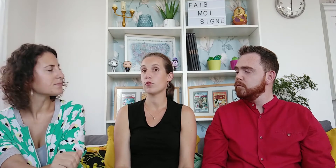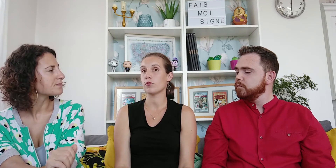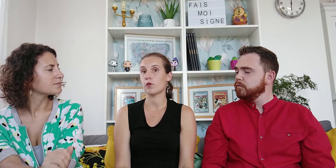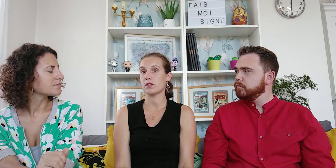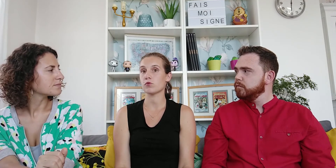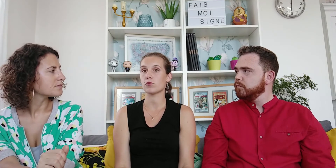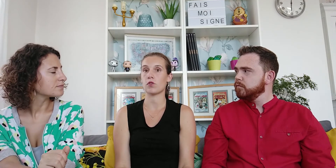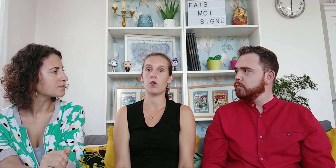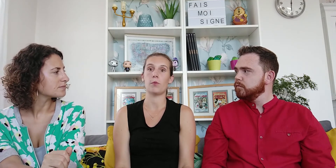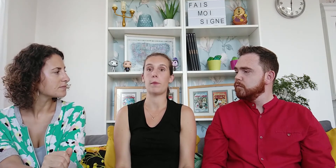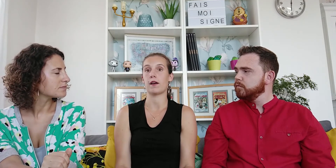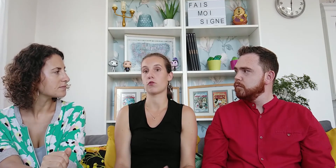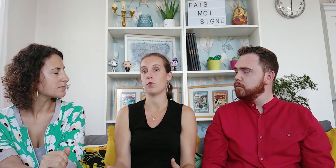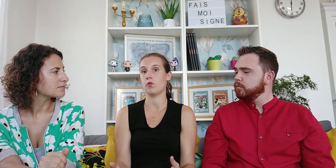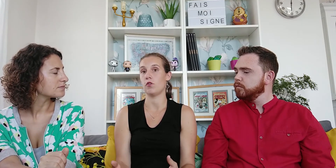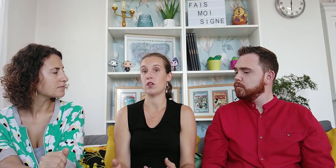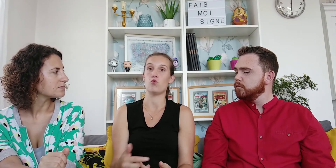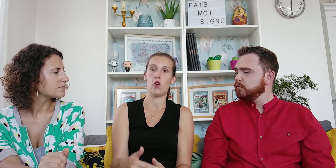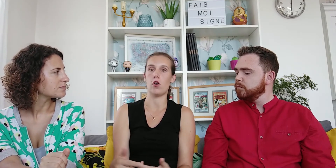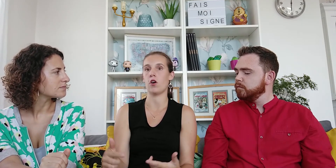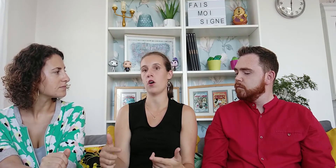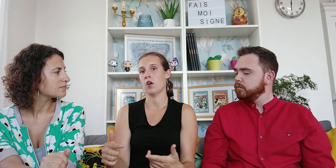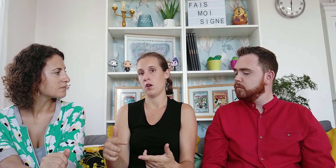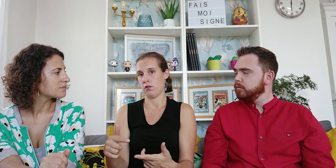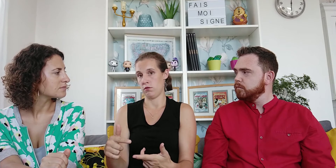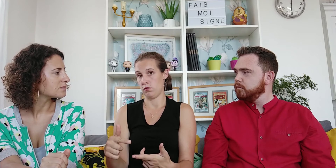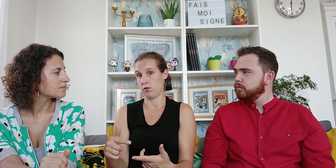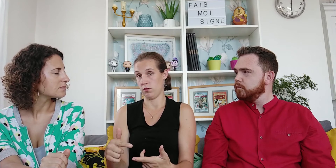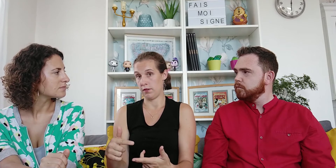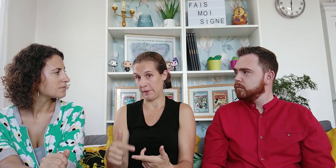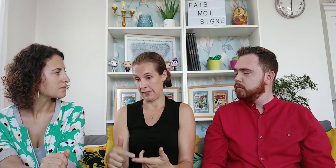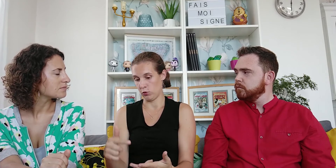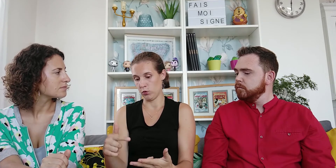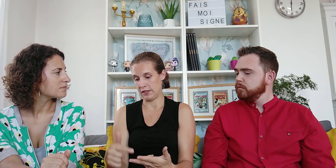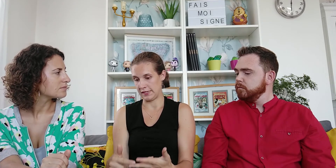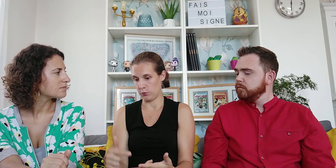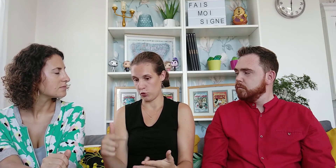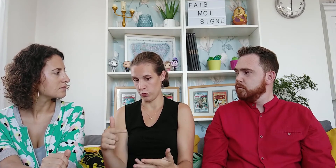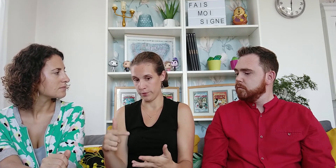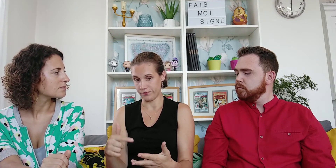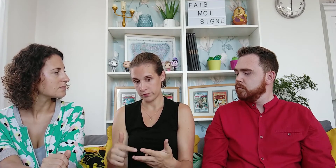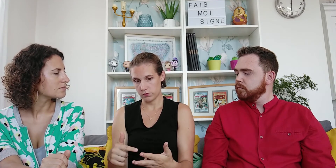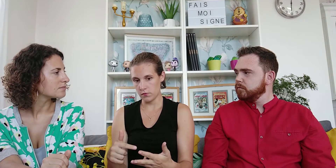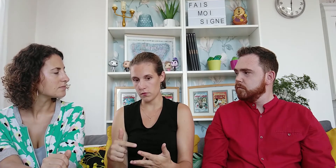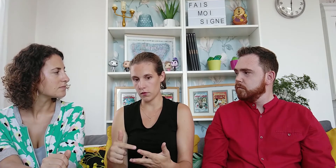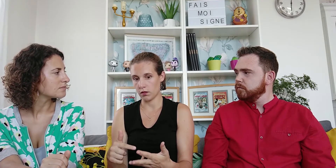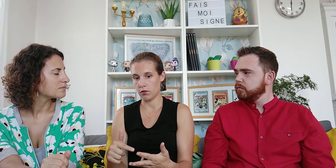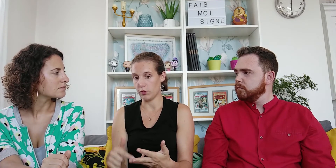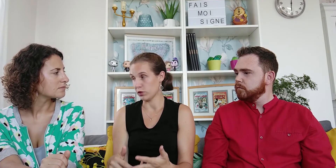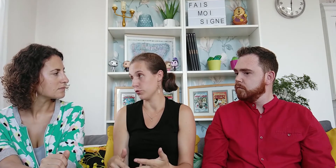une formation sur, par exemple, les couleurs, la météo, les émotions, la